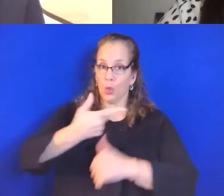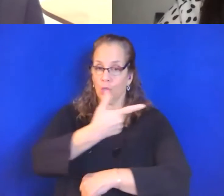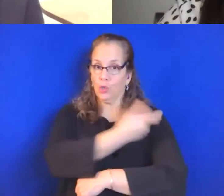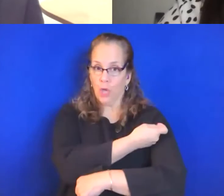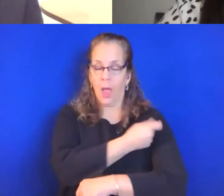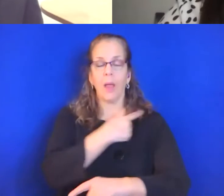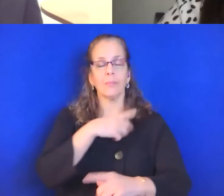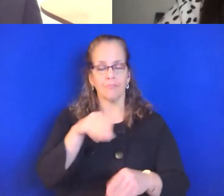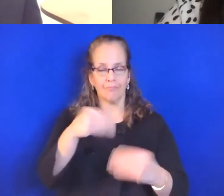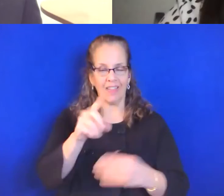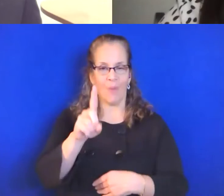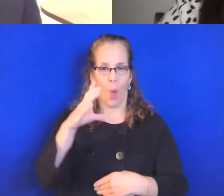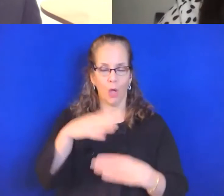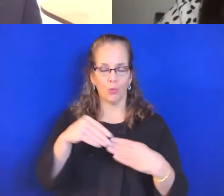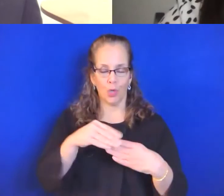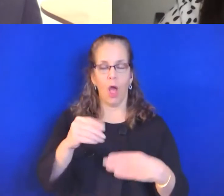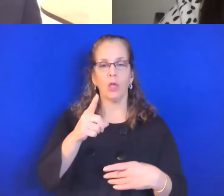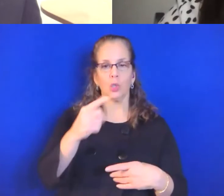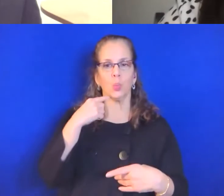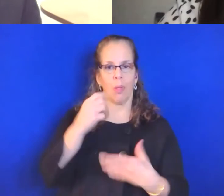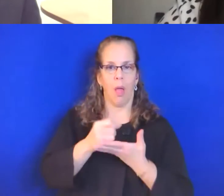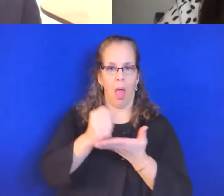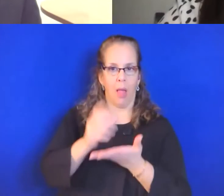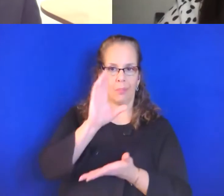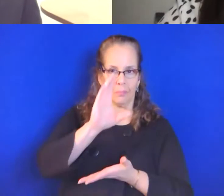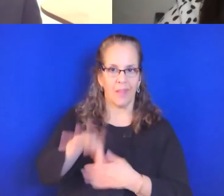我们还有提供这个。